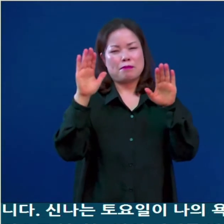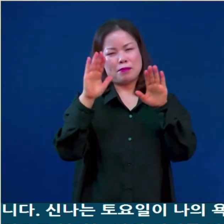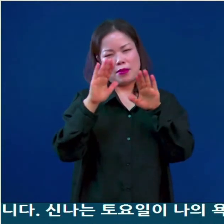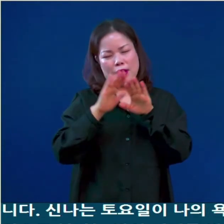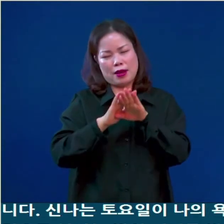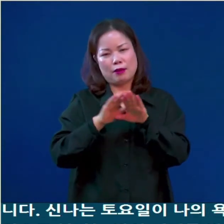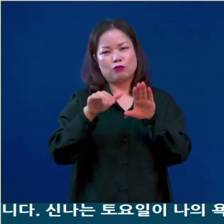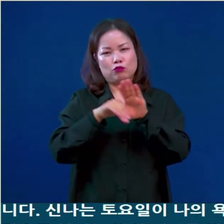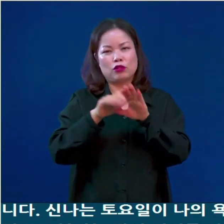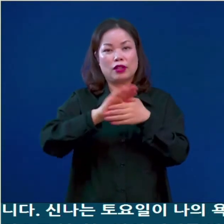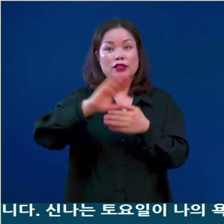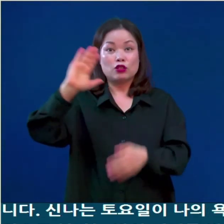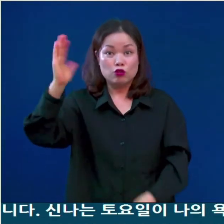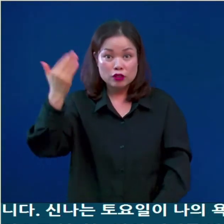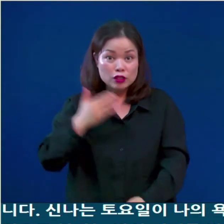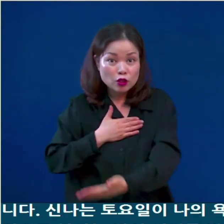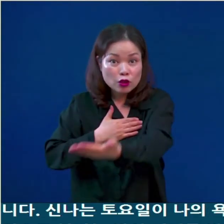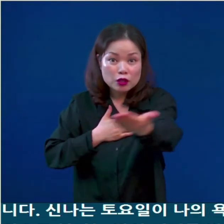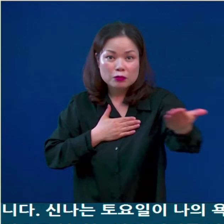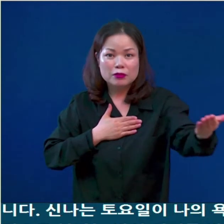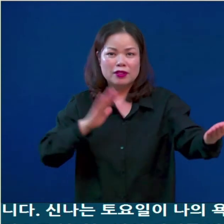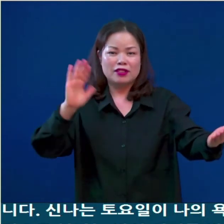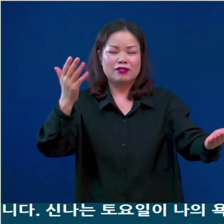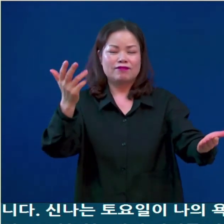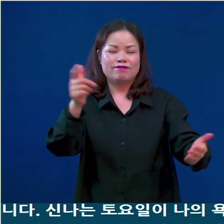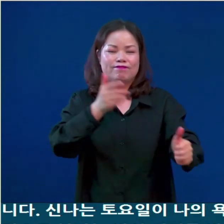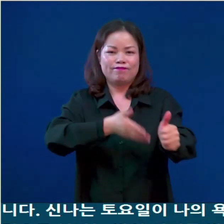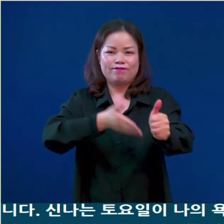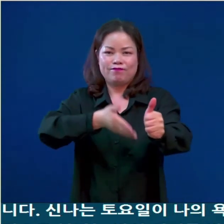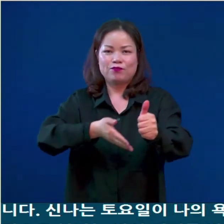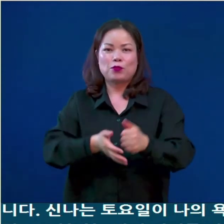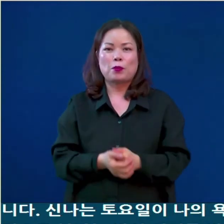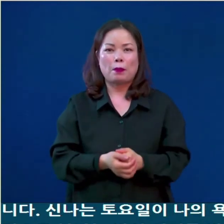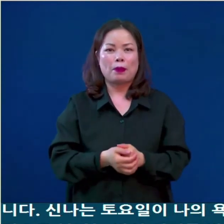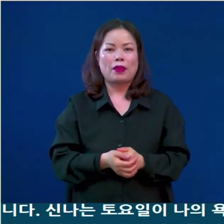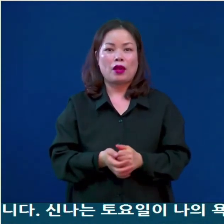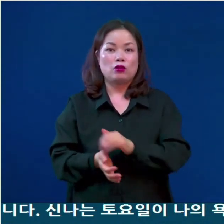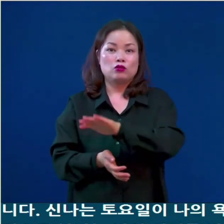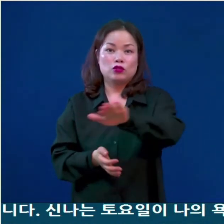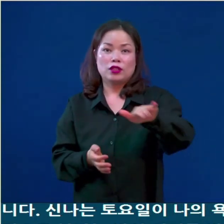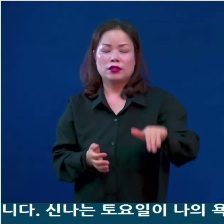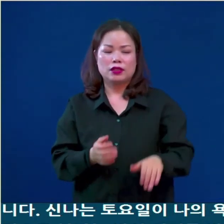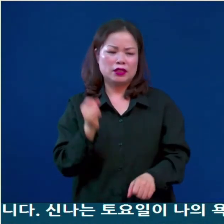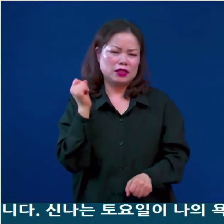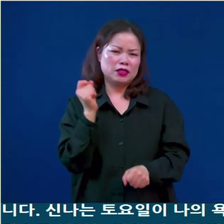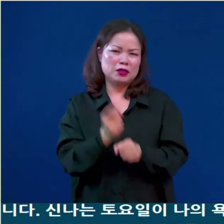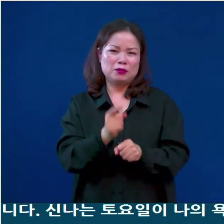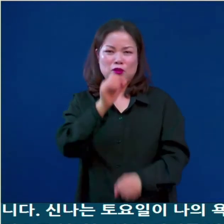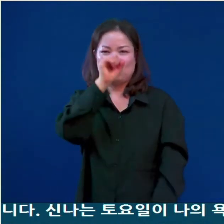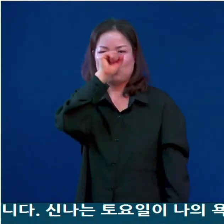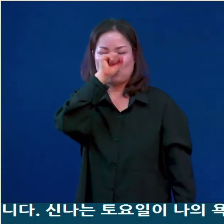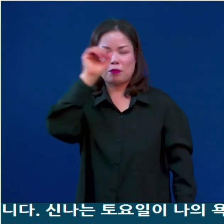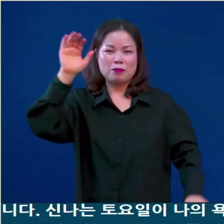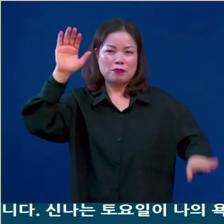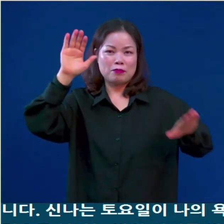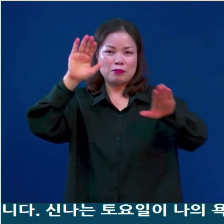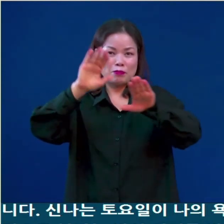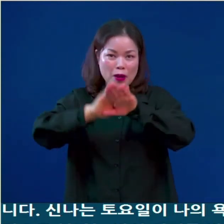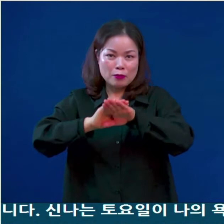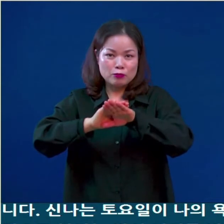밤문화를 만들어가는 저와 여러분이 되시기를 바랍니다. 사실 우리에게는 이미 좋은 밤문화가